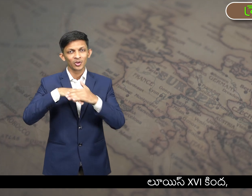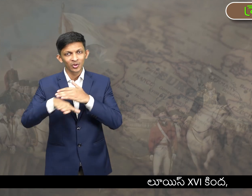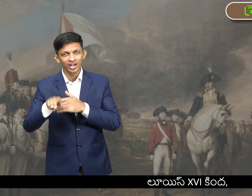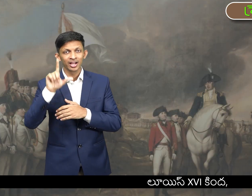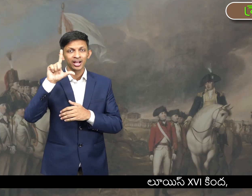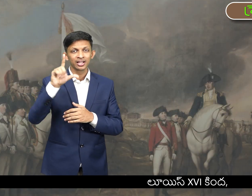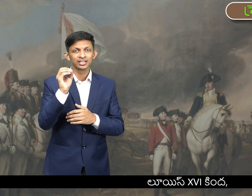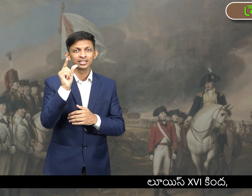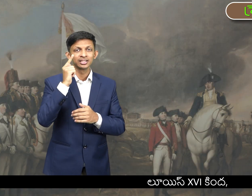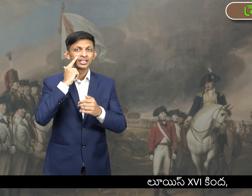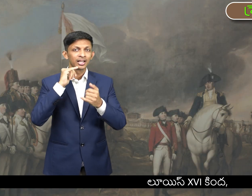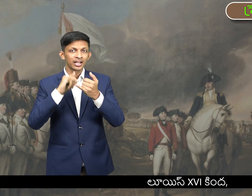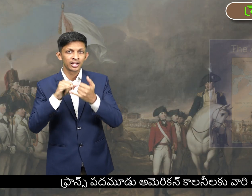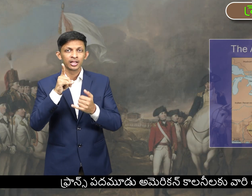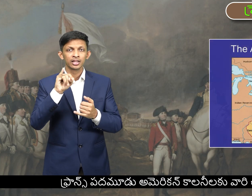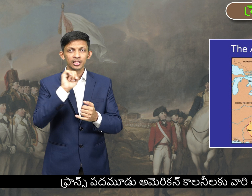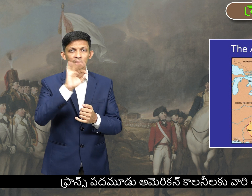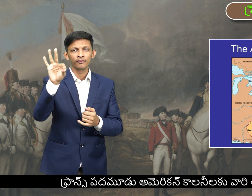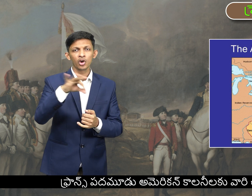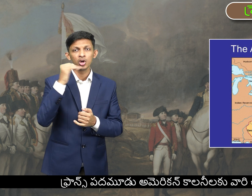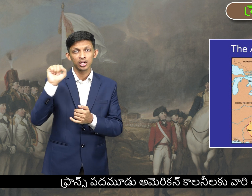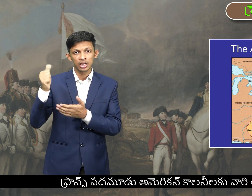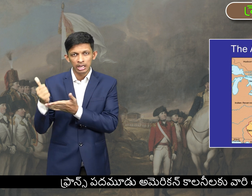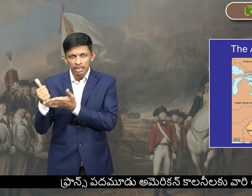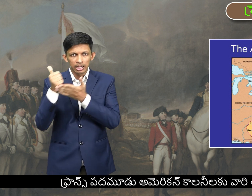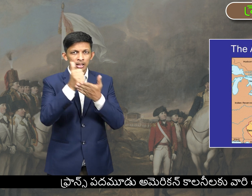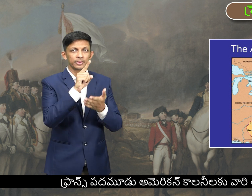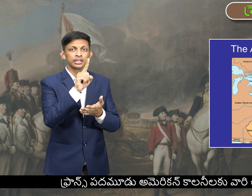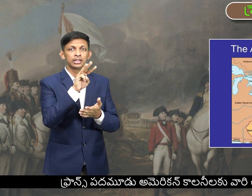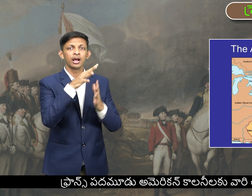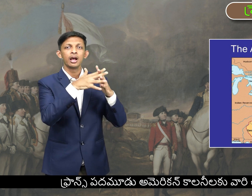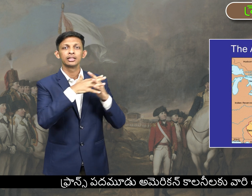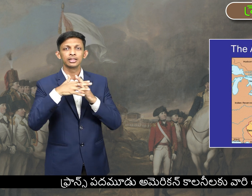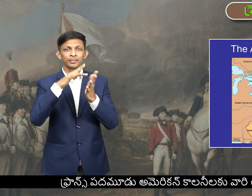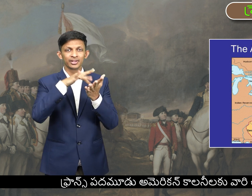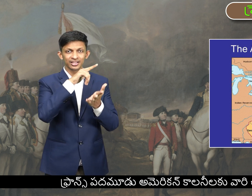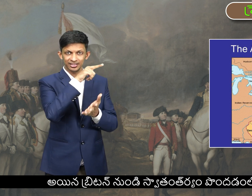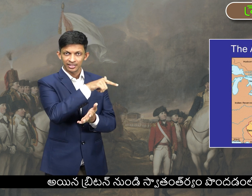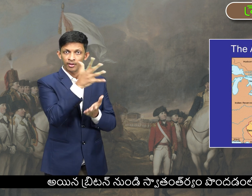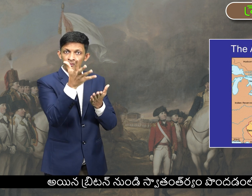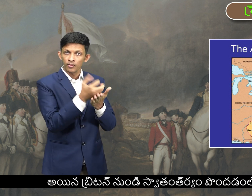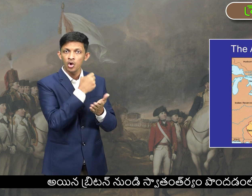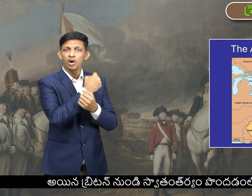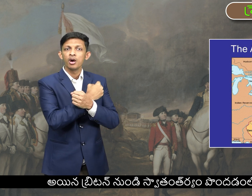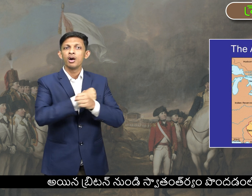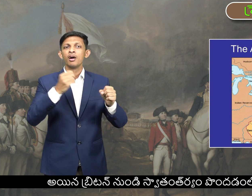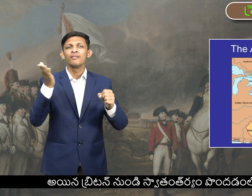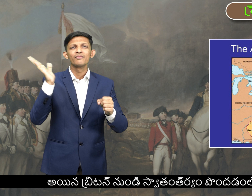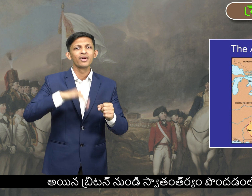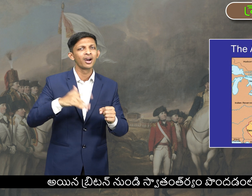లూయిస్ 16 కింద ఫ్రాన్స్ 13 అమెరికన్ కాలనీలకు వారి ఉమ్మడి శత్రువైన బ్రిటన్ నుండి స్వాతంత్రం